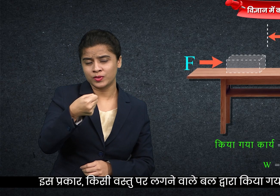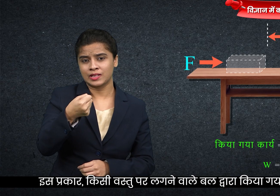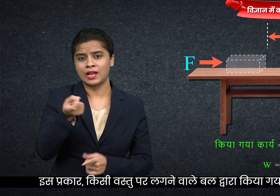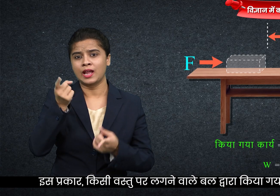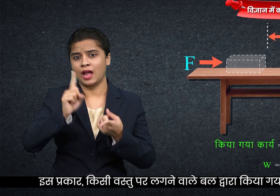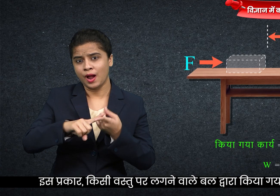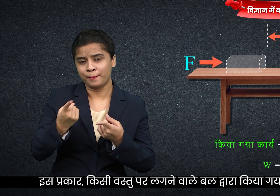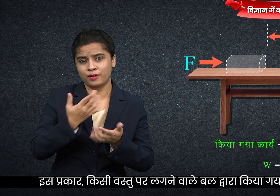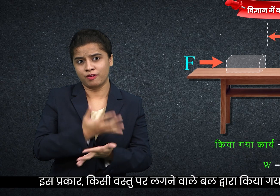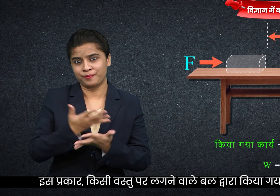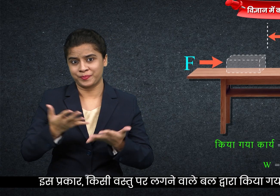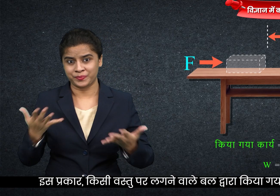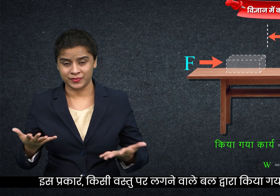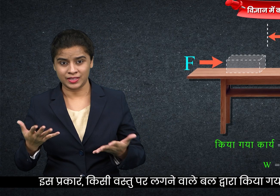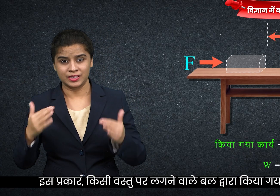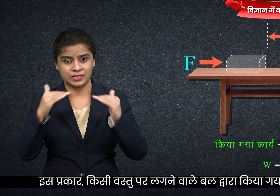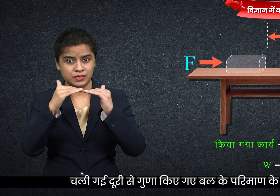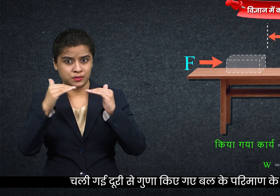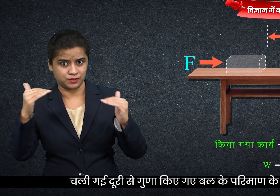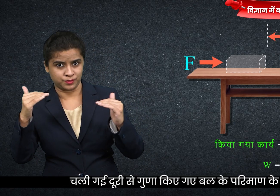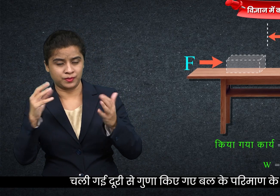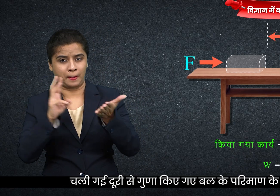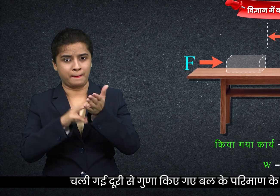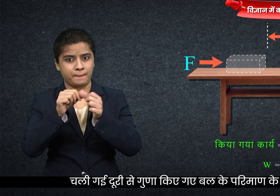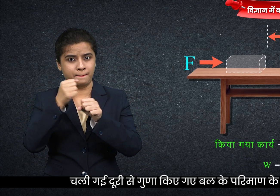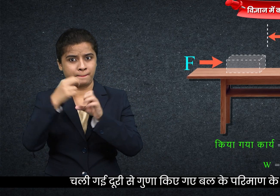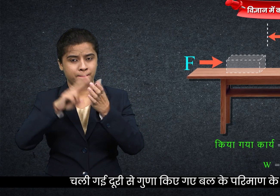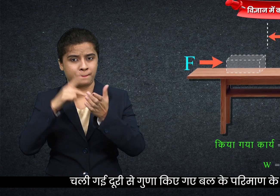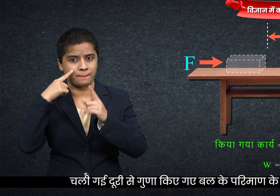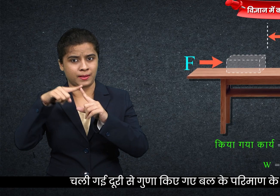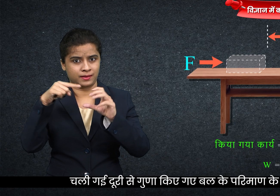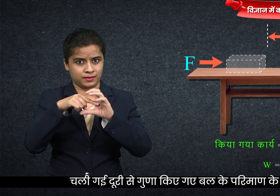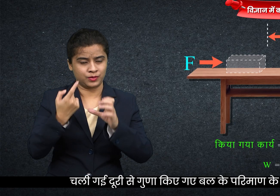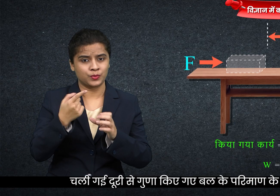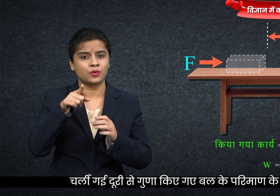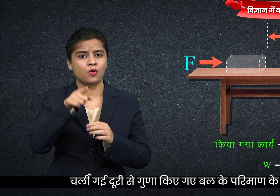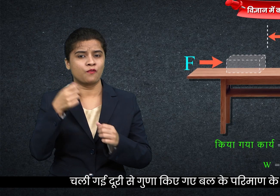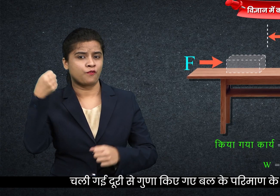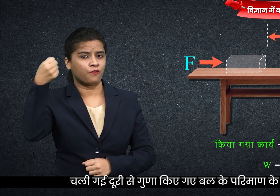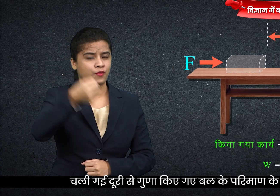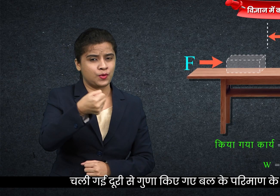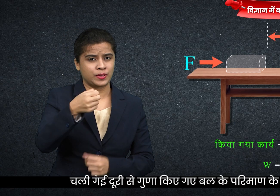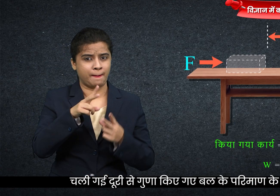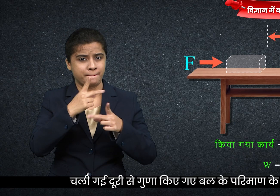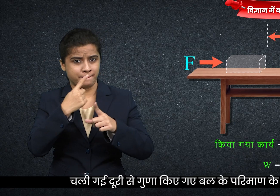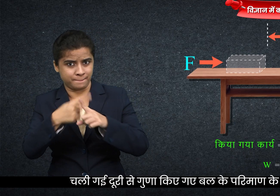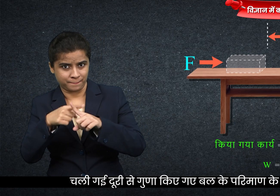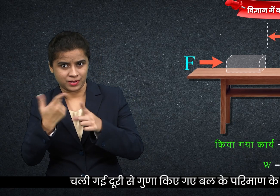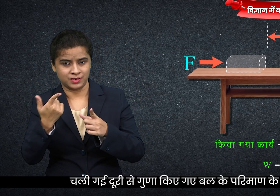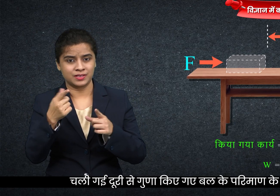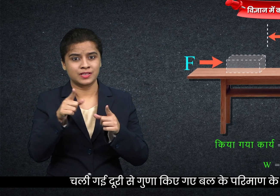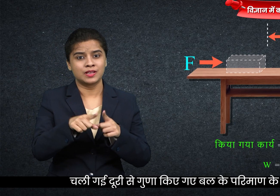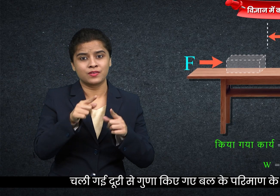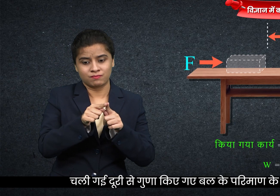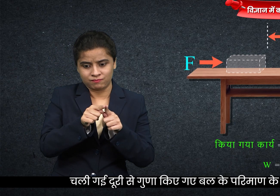द्वारा किया गए कार्य बल की दिशा में चली गई दूरी से गुणा किए गए बल के परिणाम